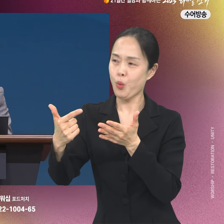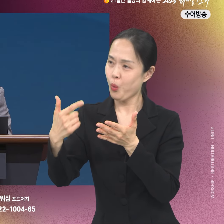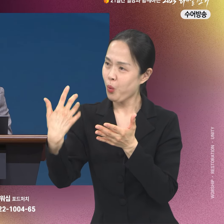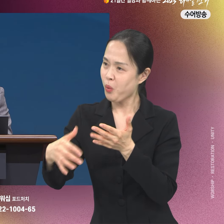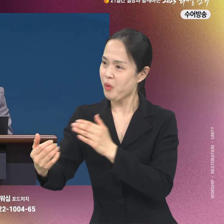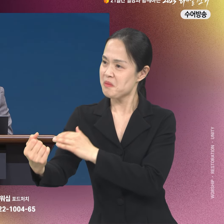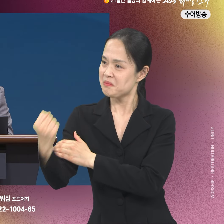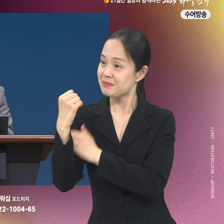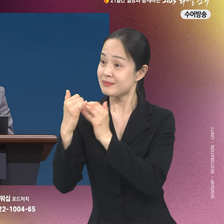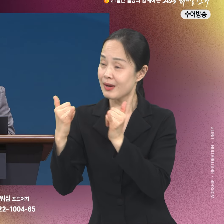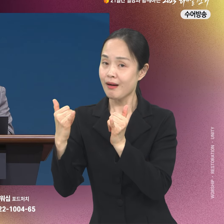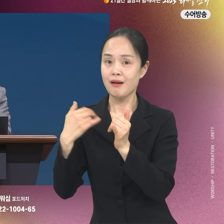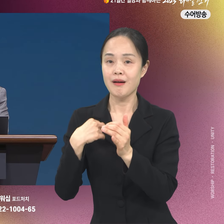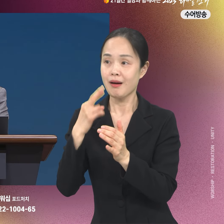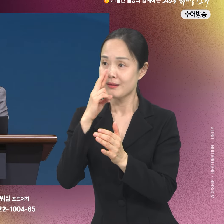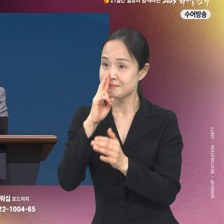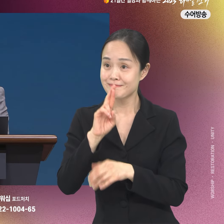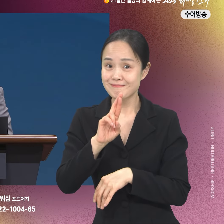생기는 바람에